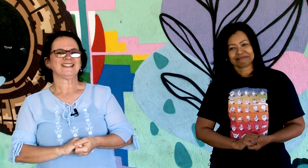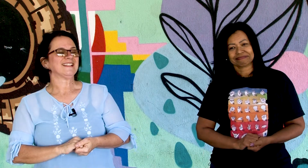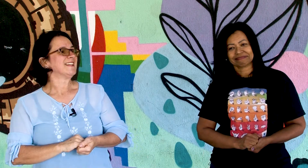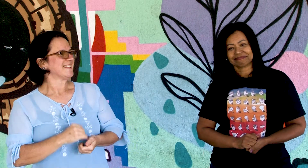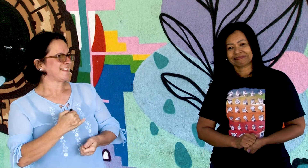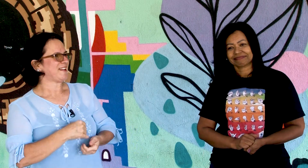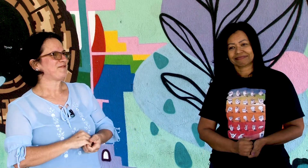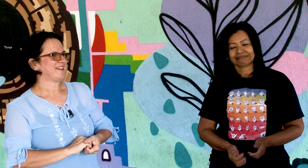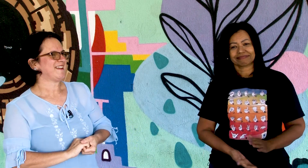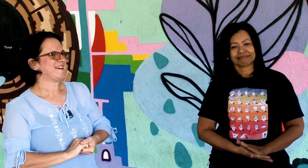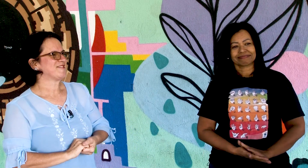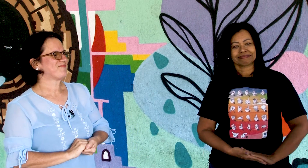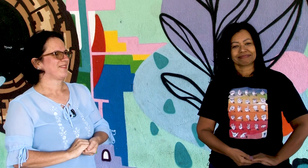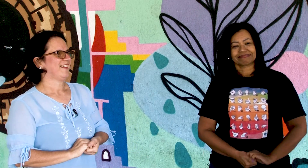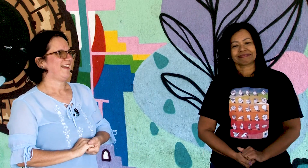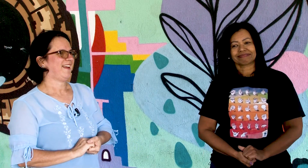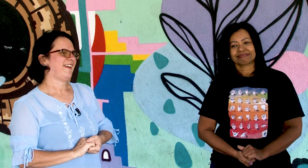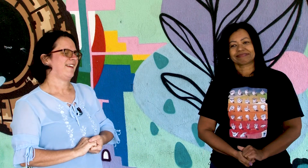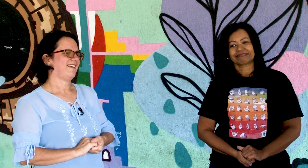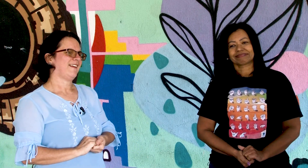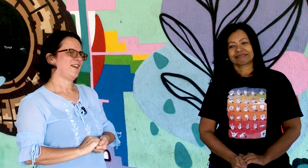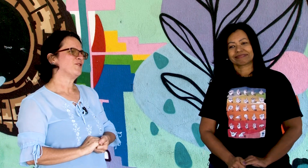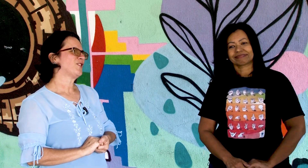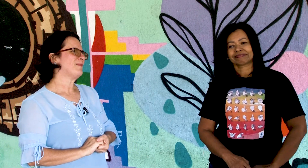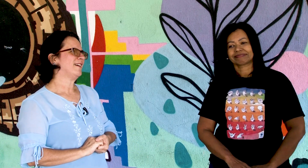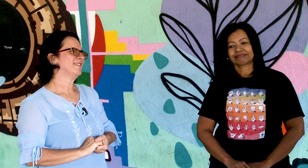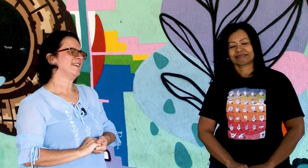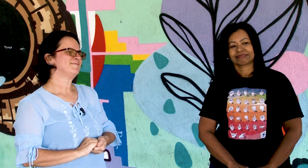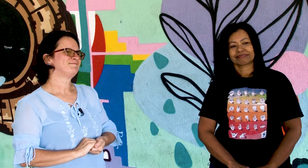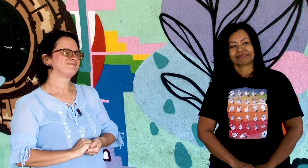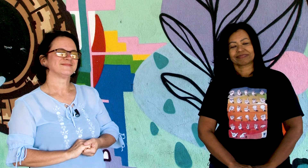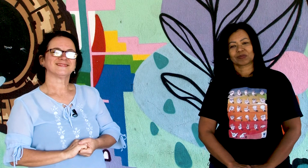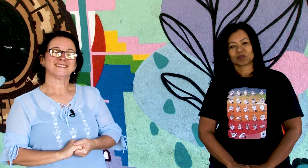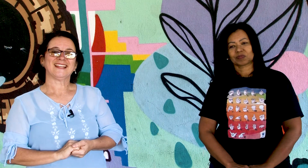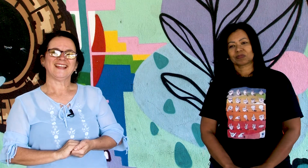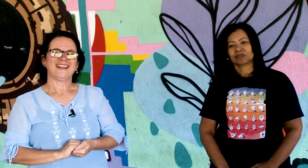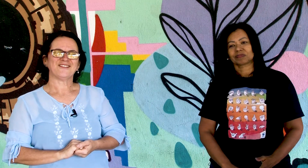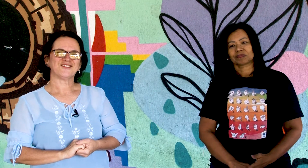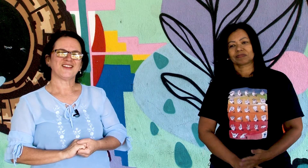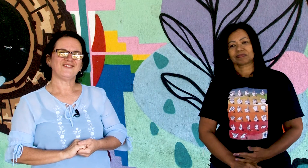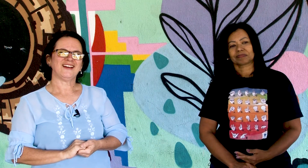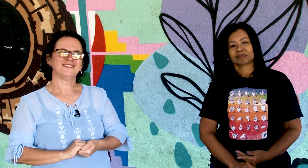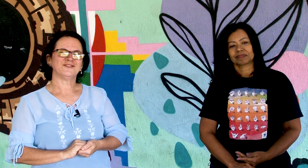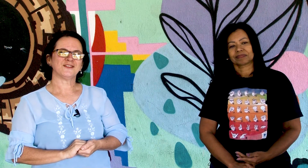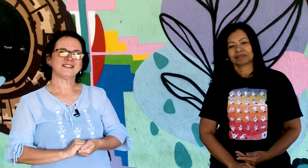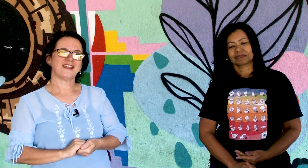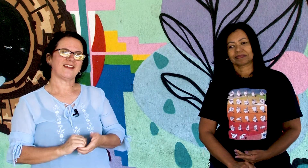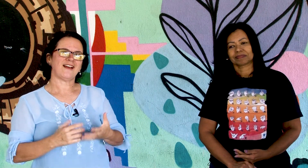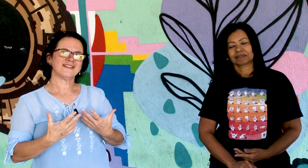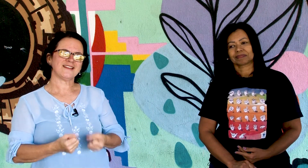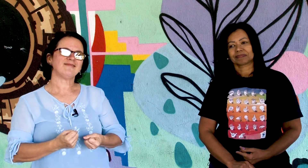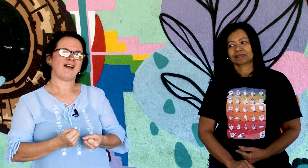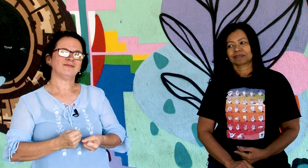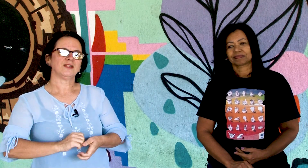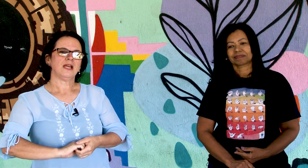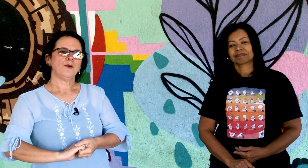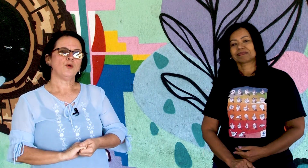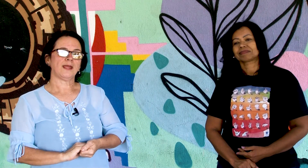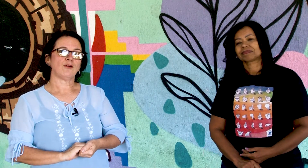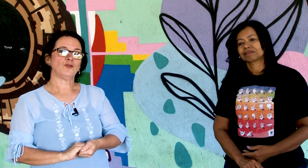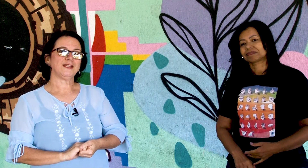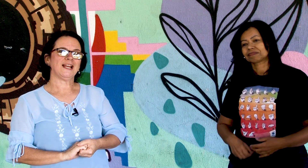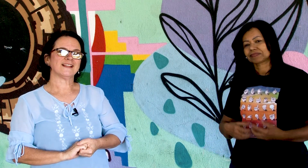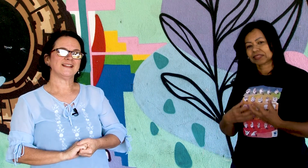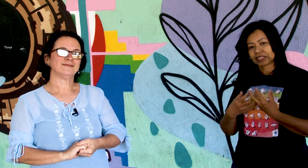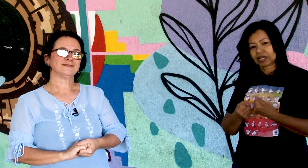Léa? Sim, verdade. É um chamado, né? É um chamado, você aceitar.